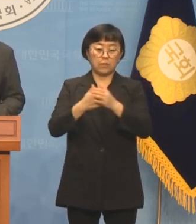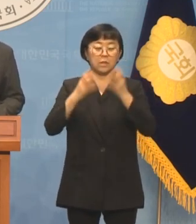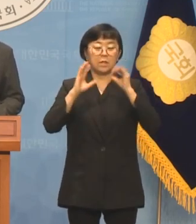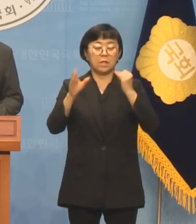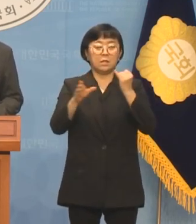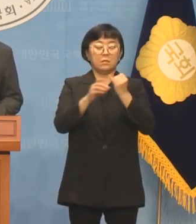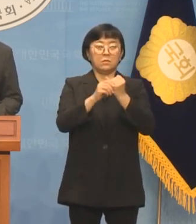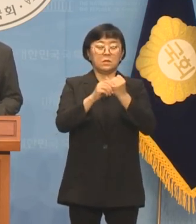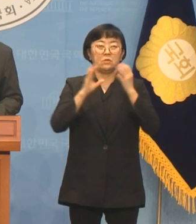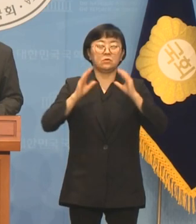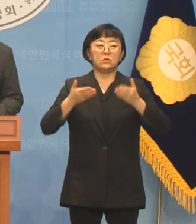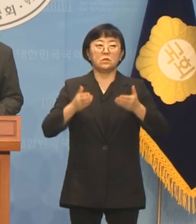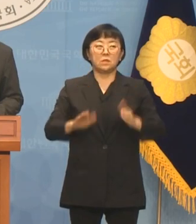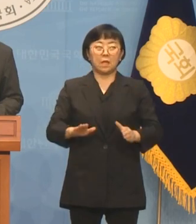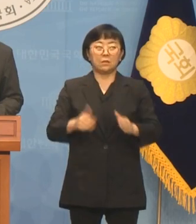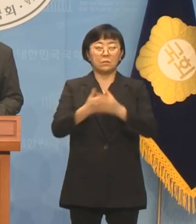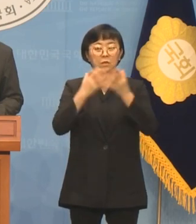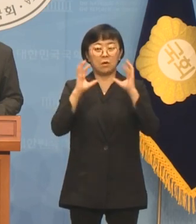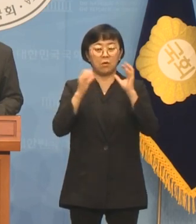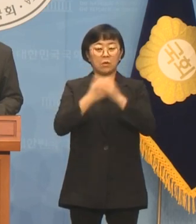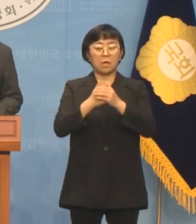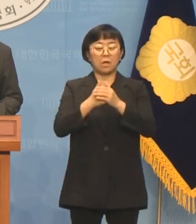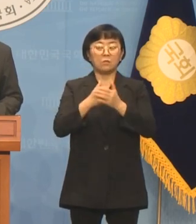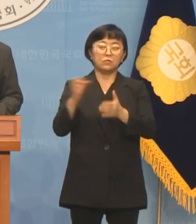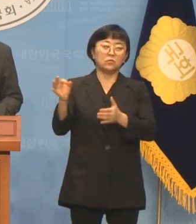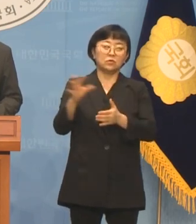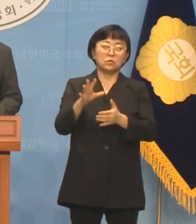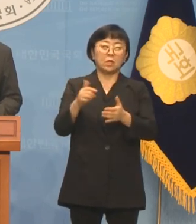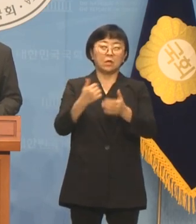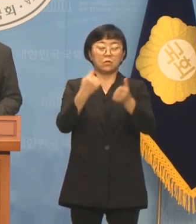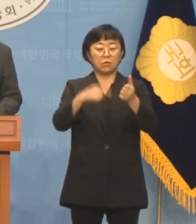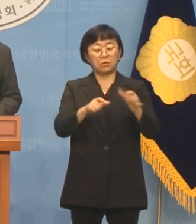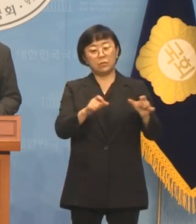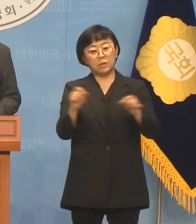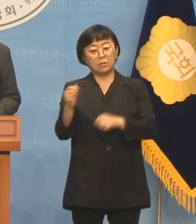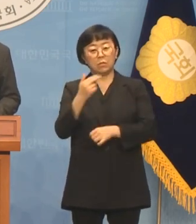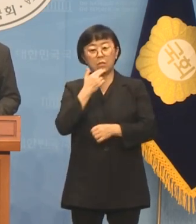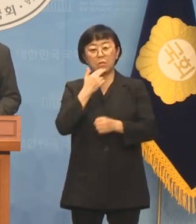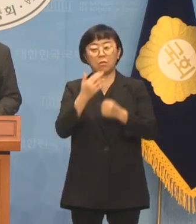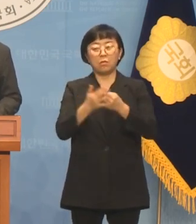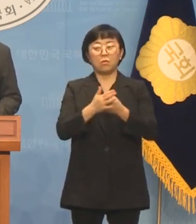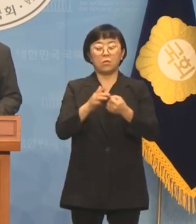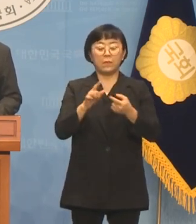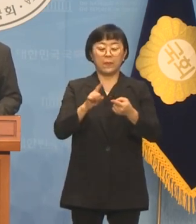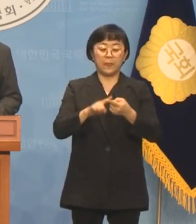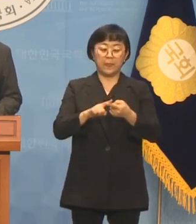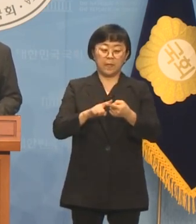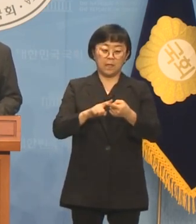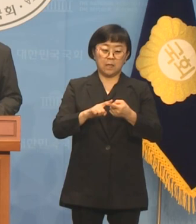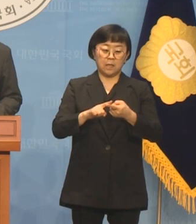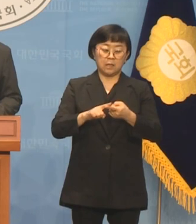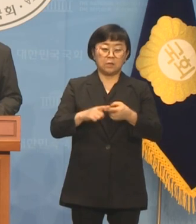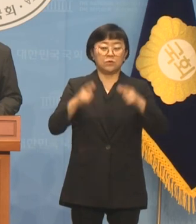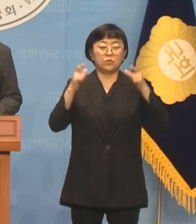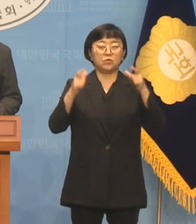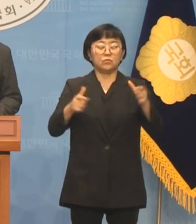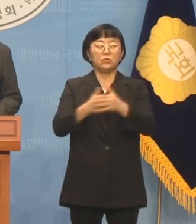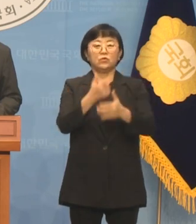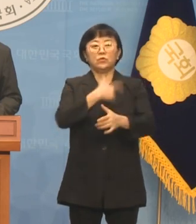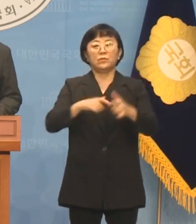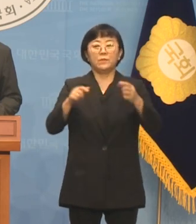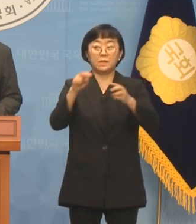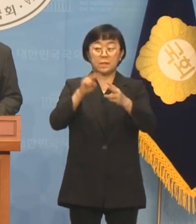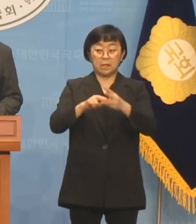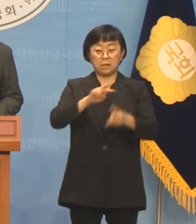무상화, 영유아 무상교육을 더 이상 미루지 않을 것이고 돌봄 사회 부총리를 신설하고 각 읍면동 주민센터를